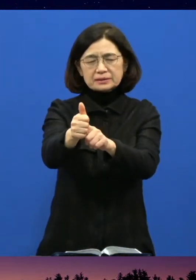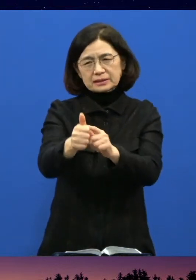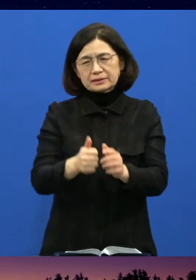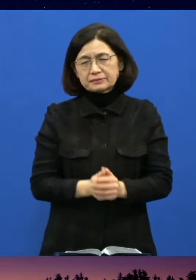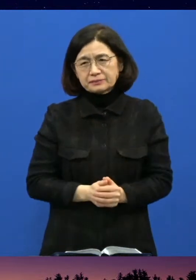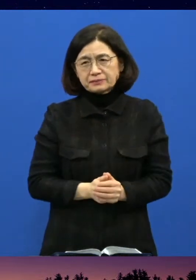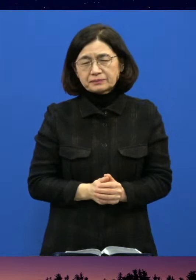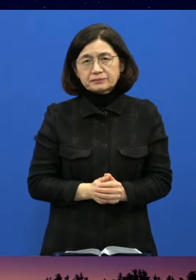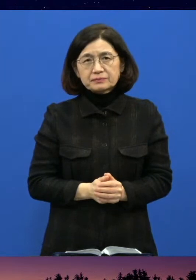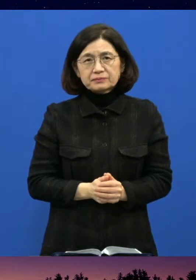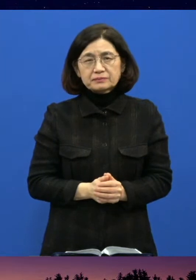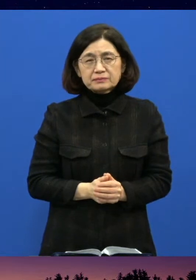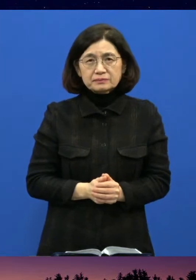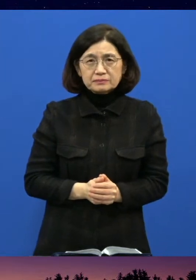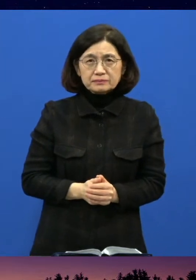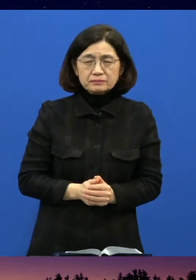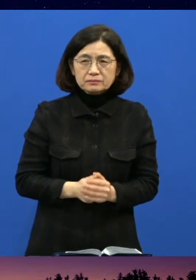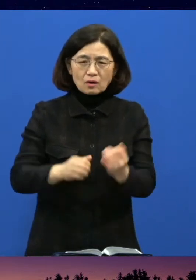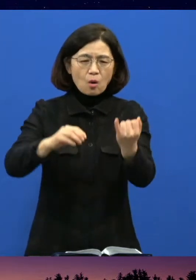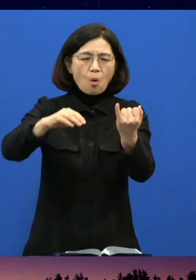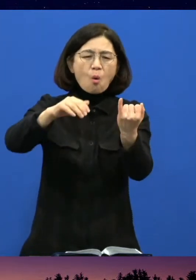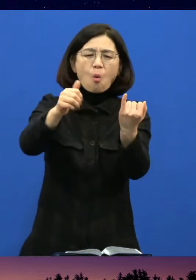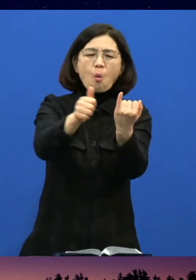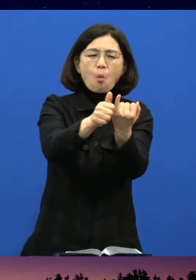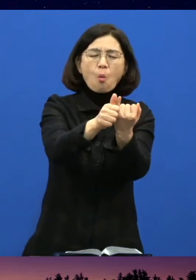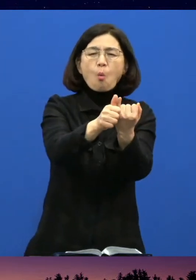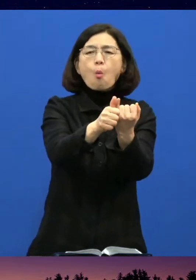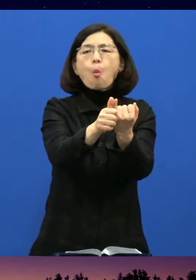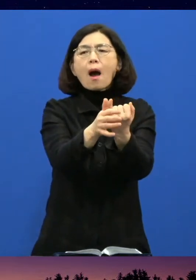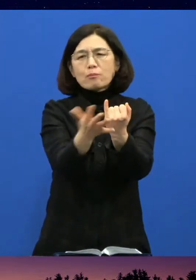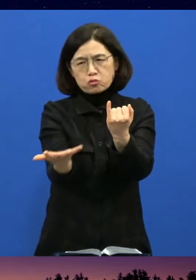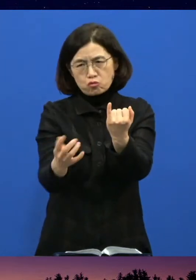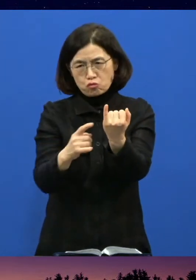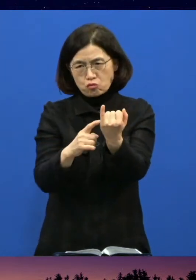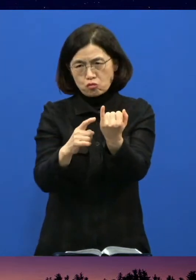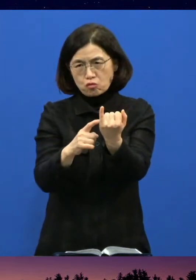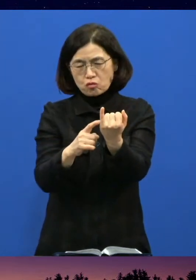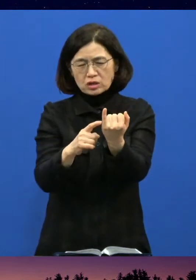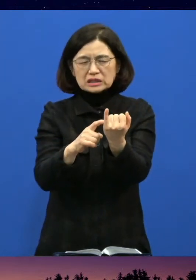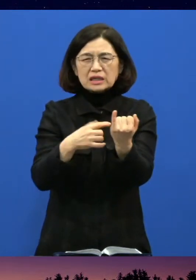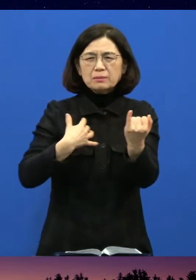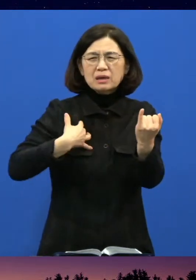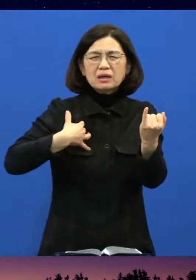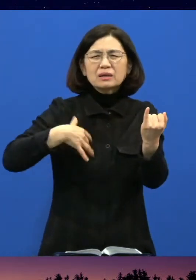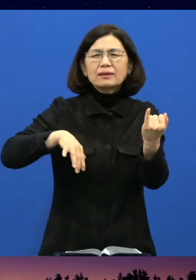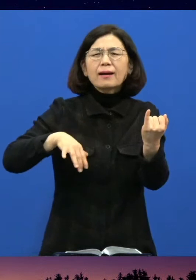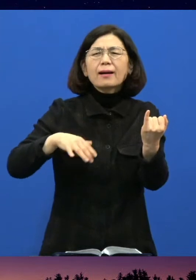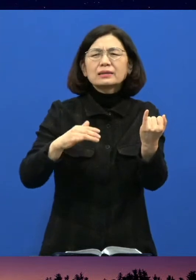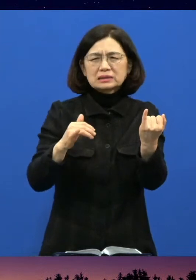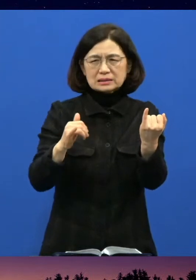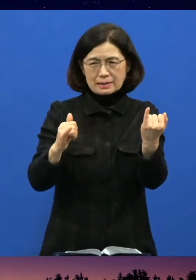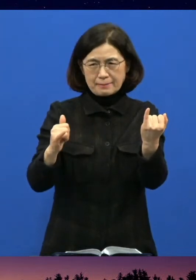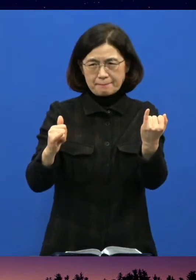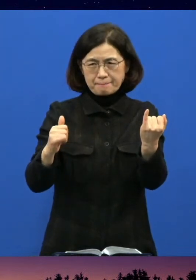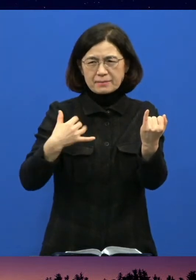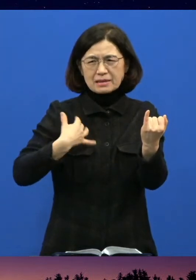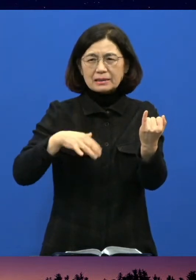등장하는 인물이 누굽니까? 과부입니다. 과부는 그 시대의 약자의 상징입니다. 약자.